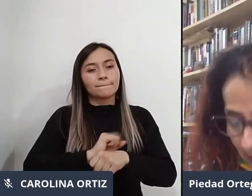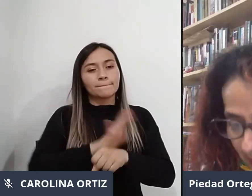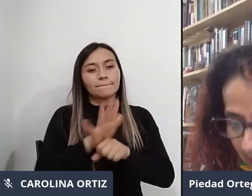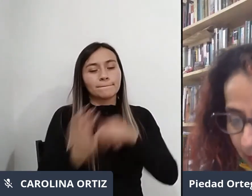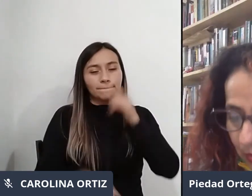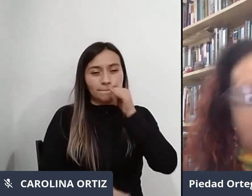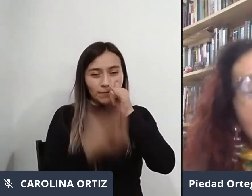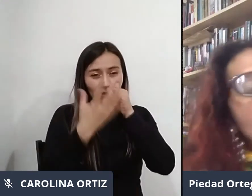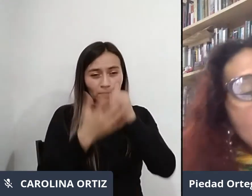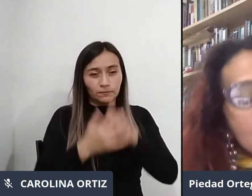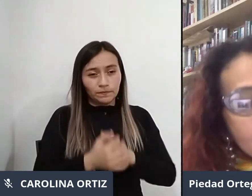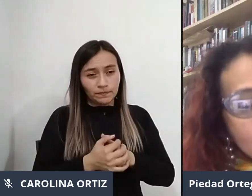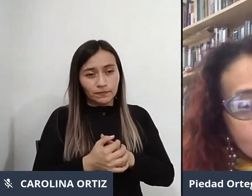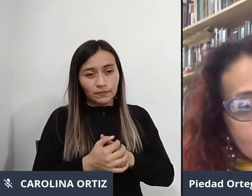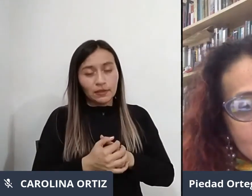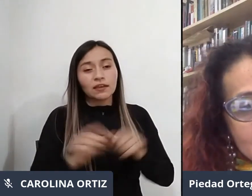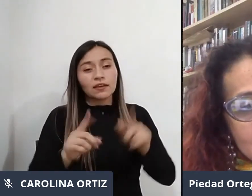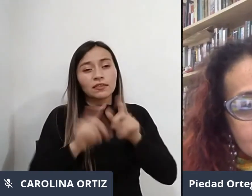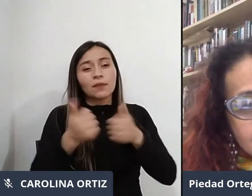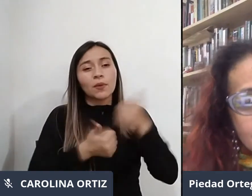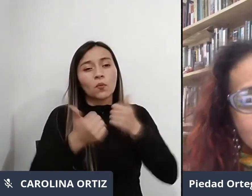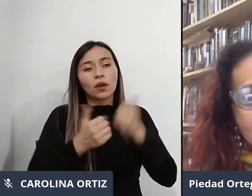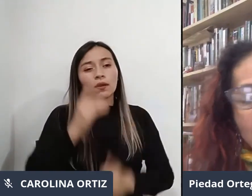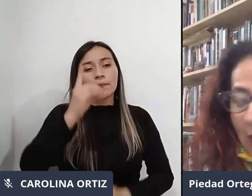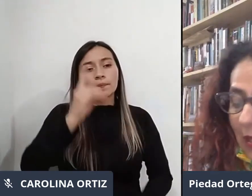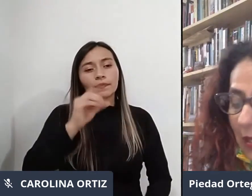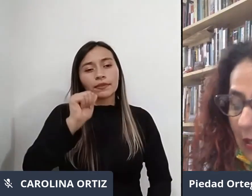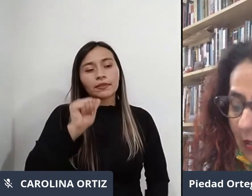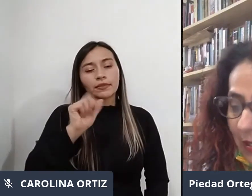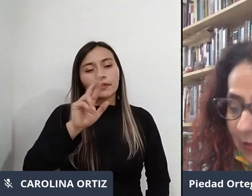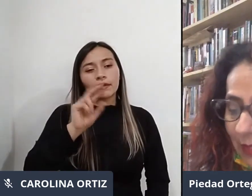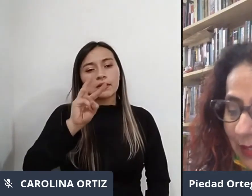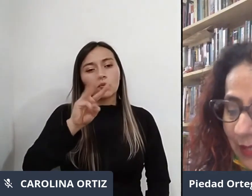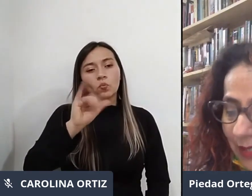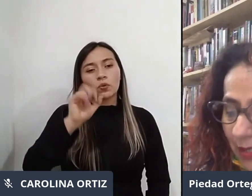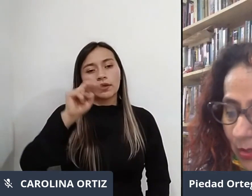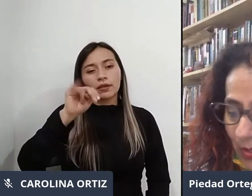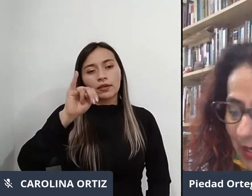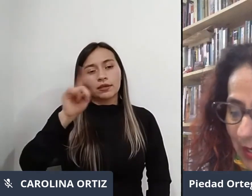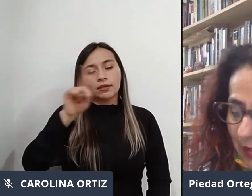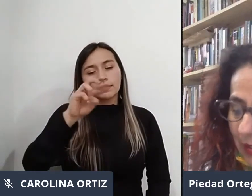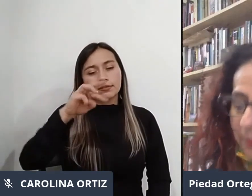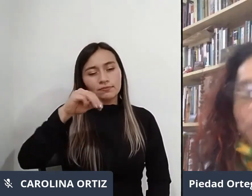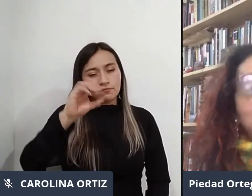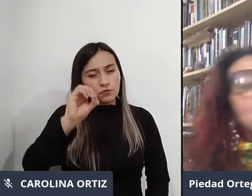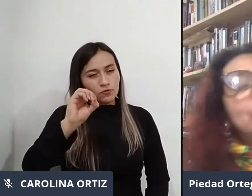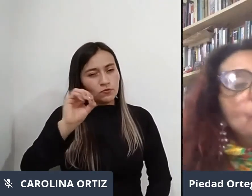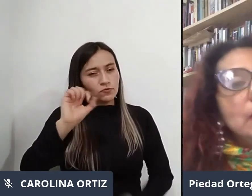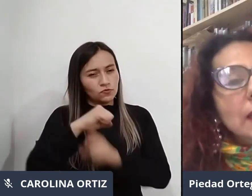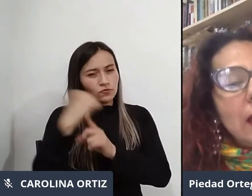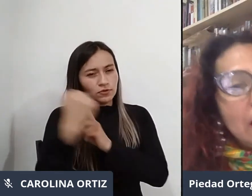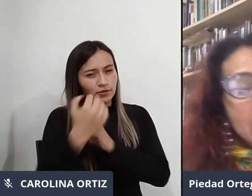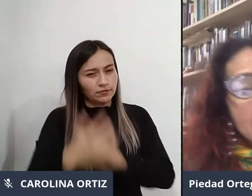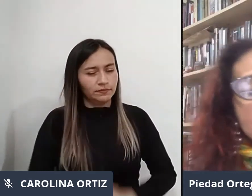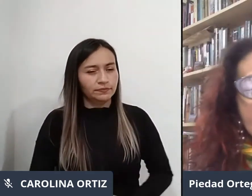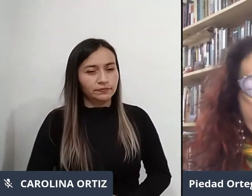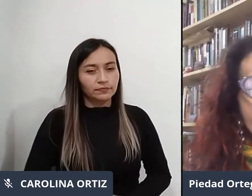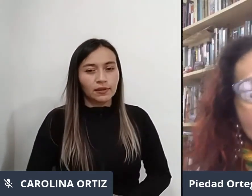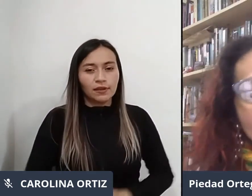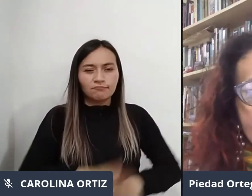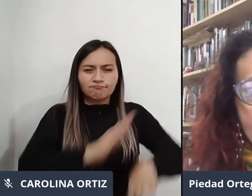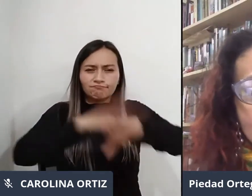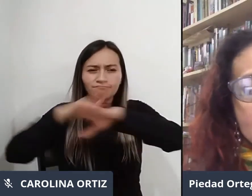que llamamos el darwinismo social. Y esta alerta hay que colocarla porque hoy hay